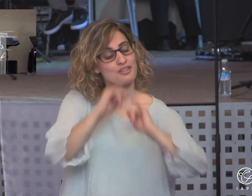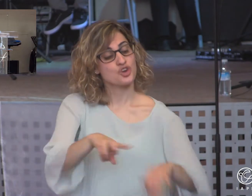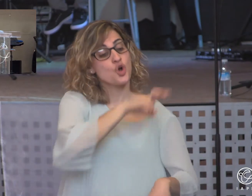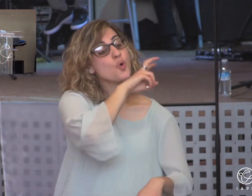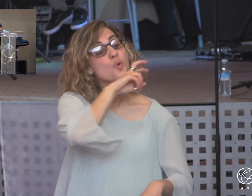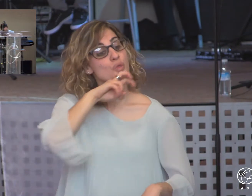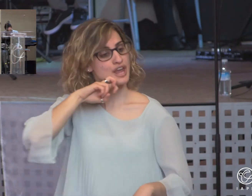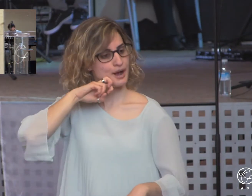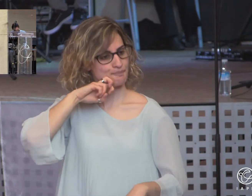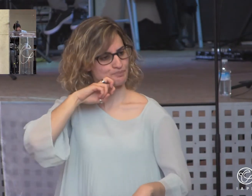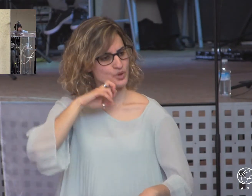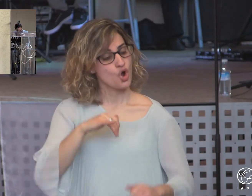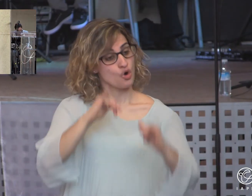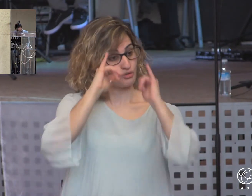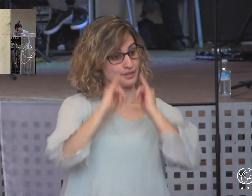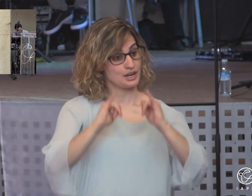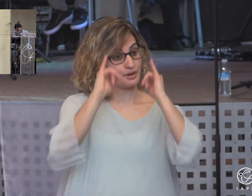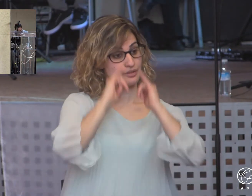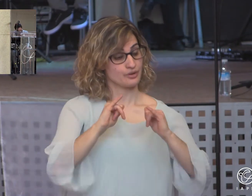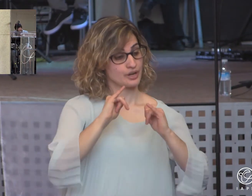años.